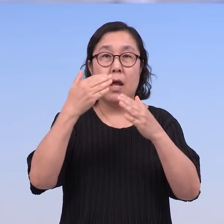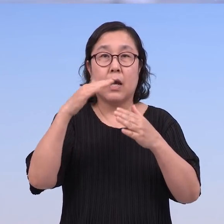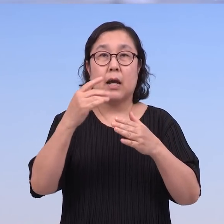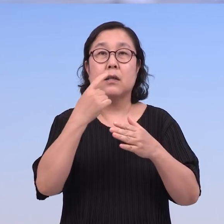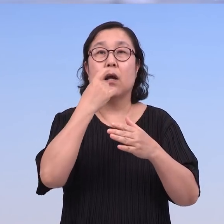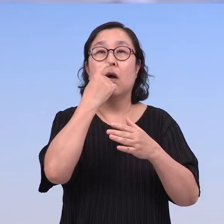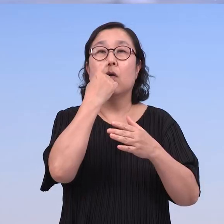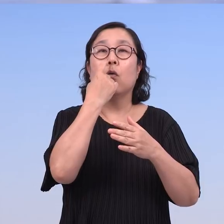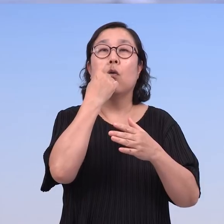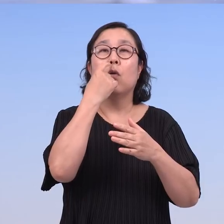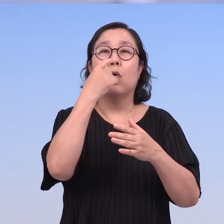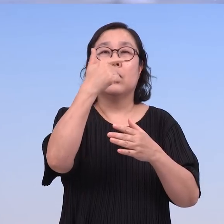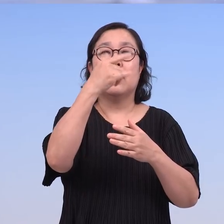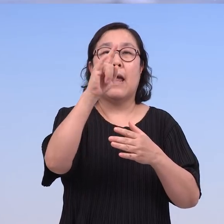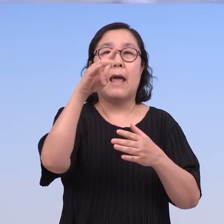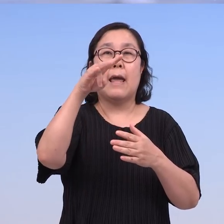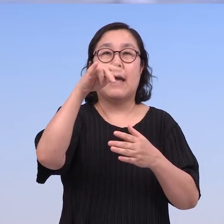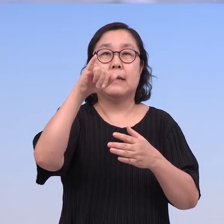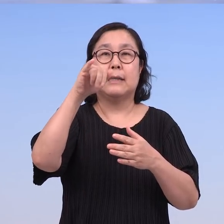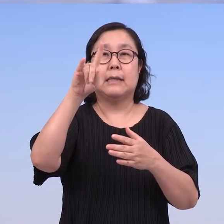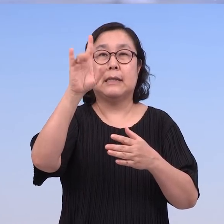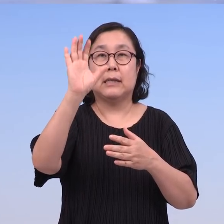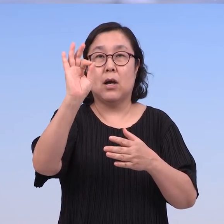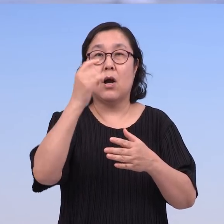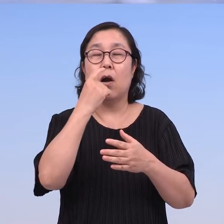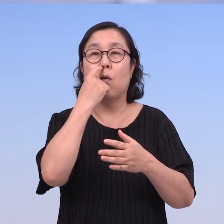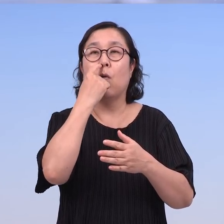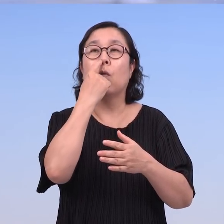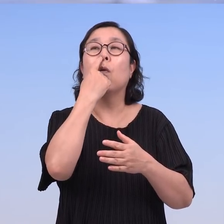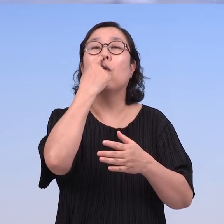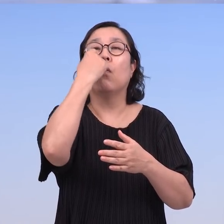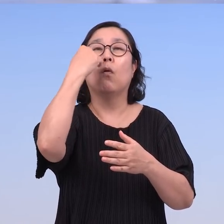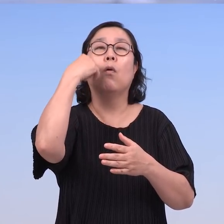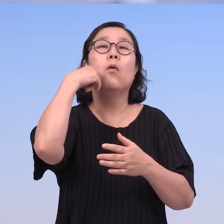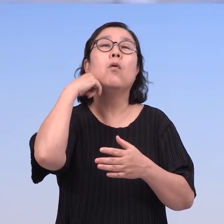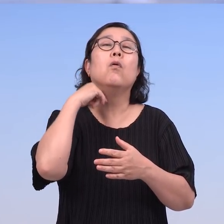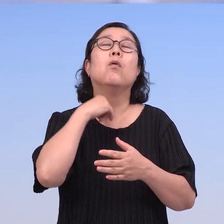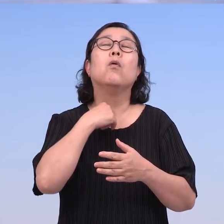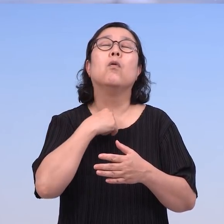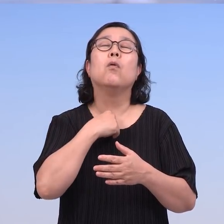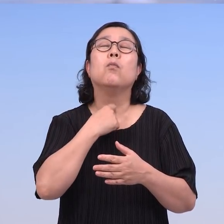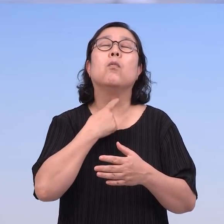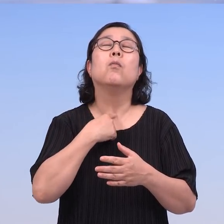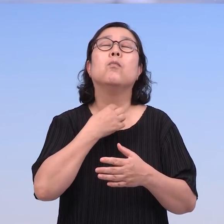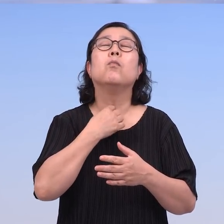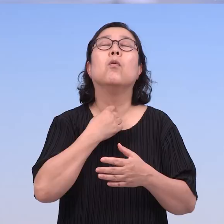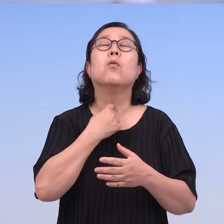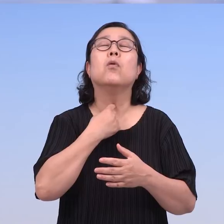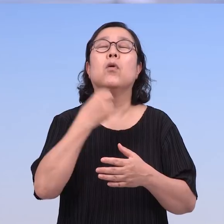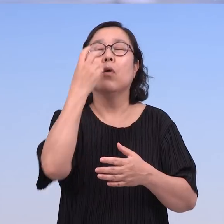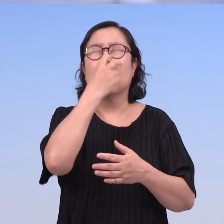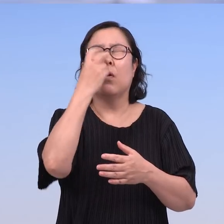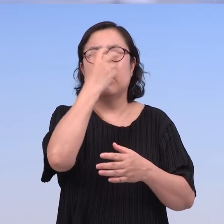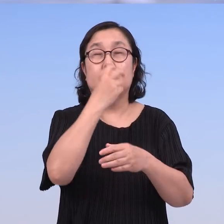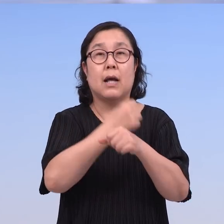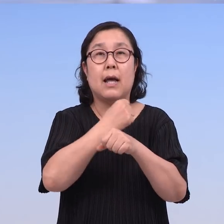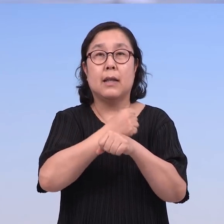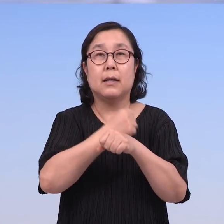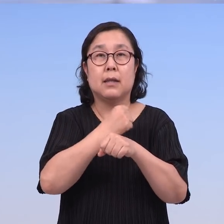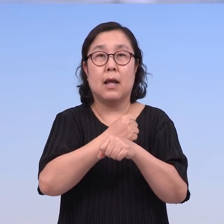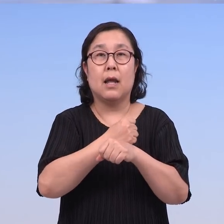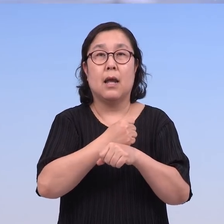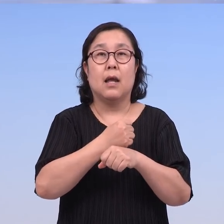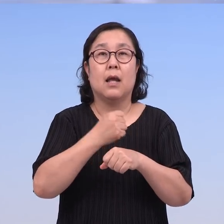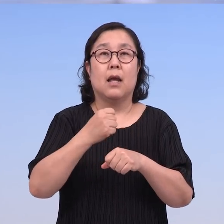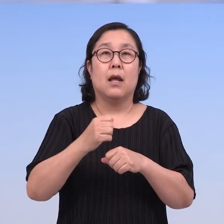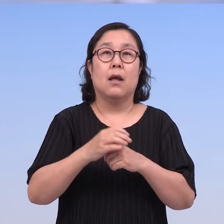이제 코로 막 이렇게 이제 뭐 카메라를 집어넣어가지고 이 목에 있는 내시경을 정밀하게 검사를 했는데, 이 선고가